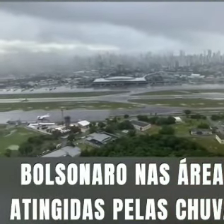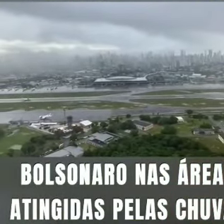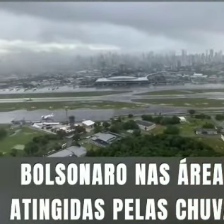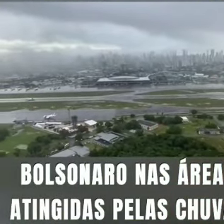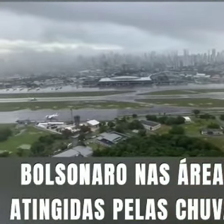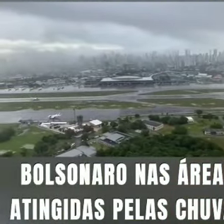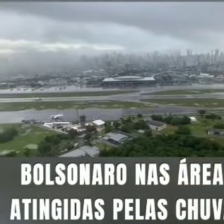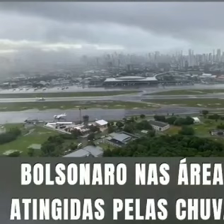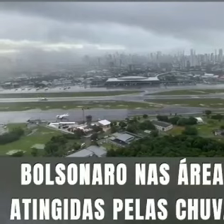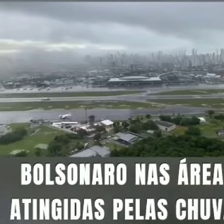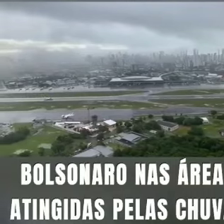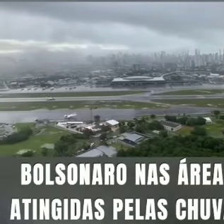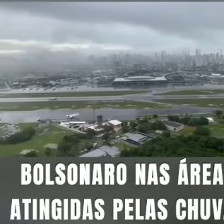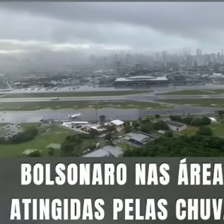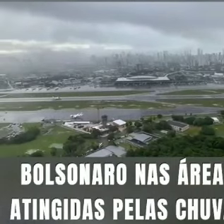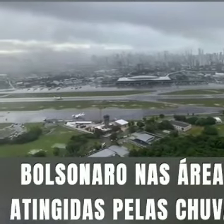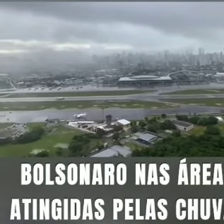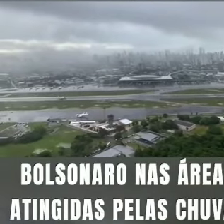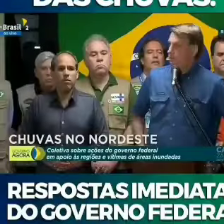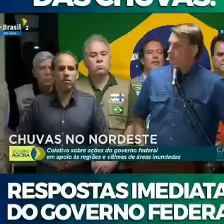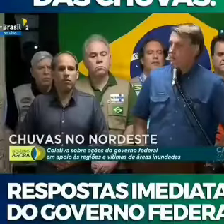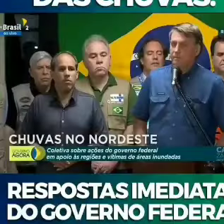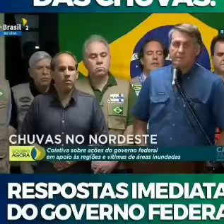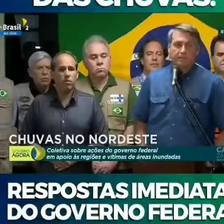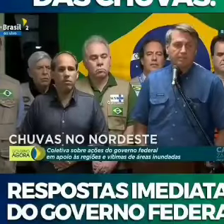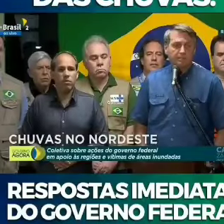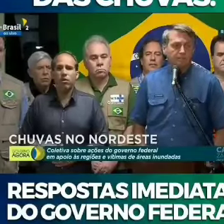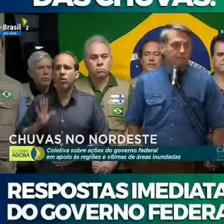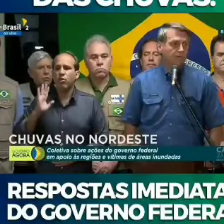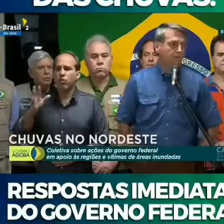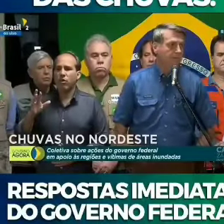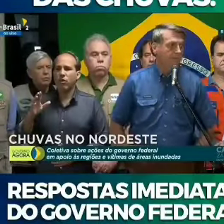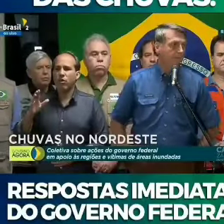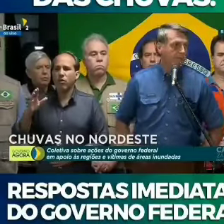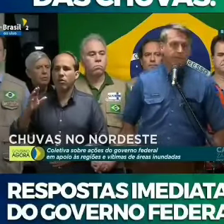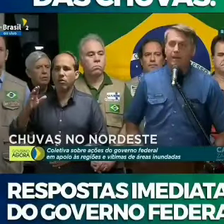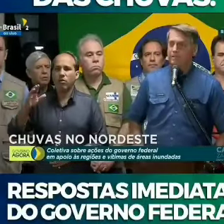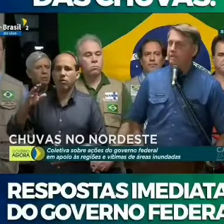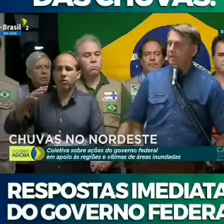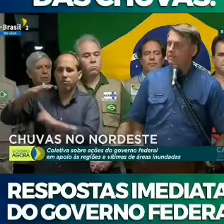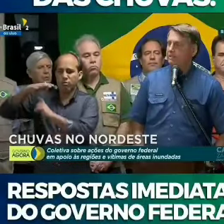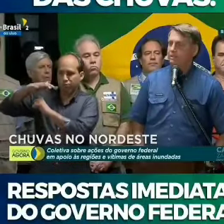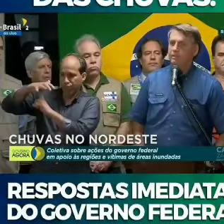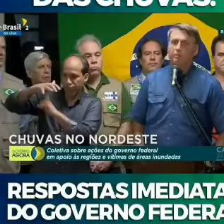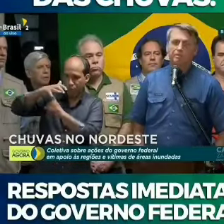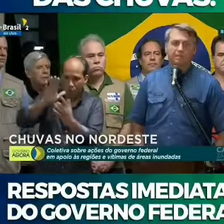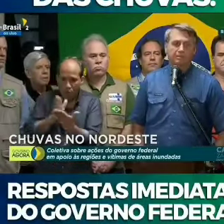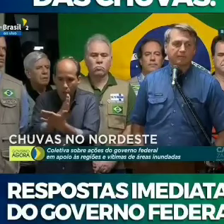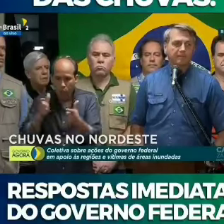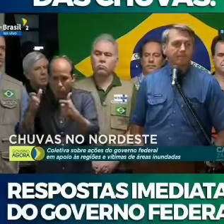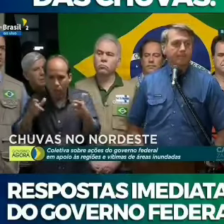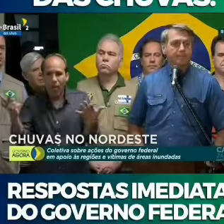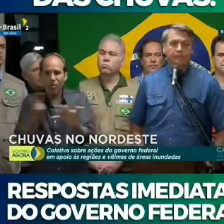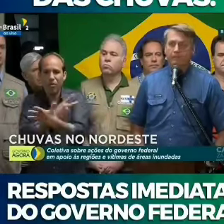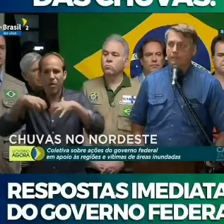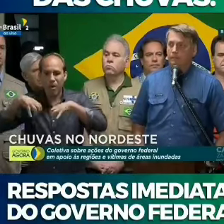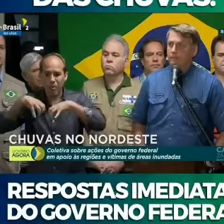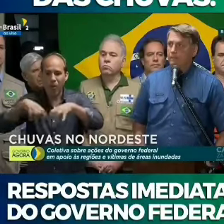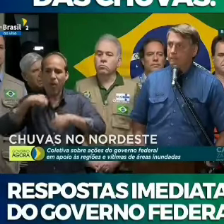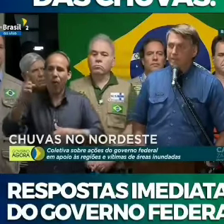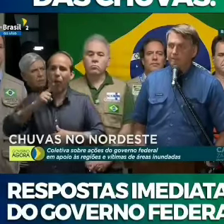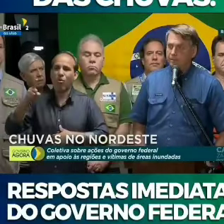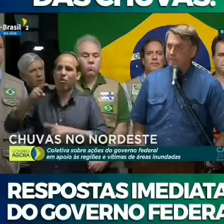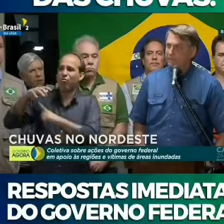que ruim no Brasil, que aconteceu de enchente, ele teve em São Paulo, lá em Franca da